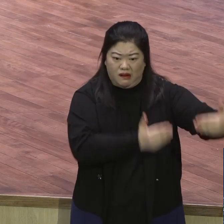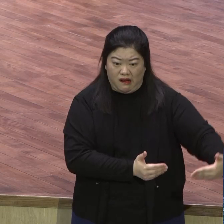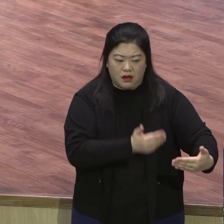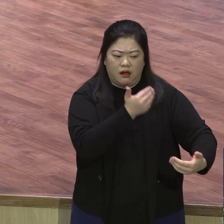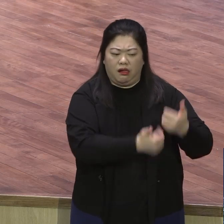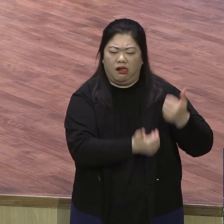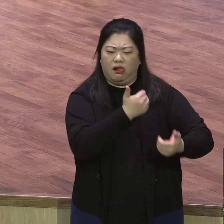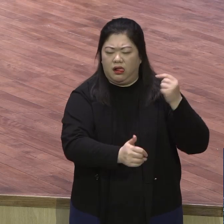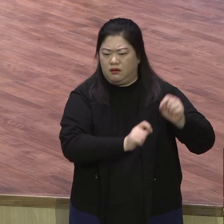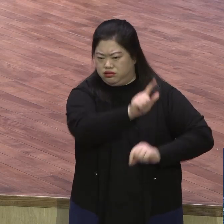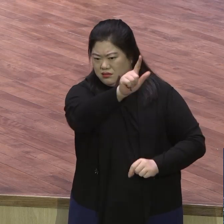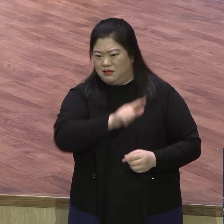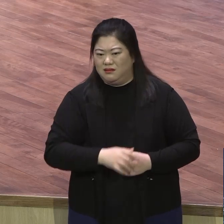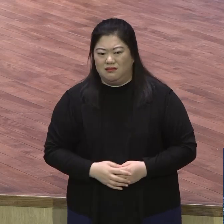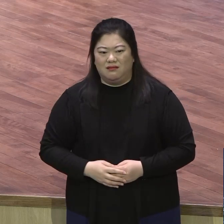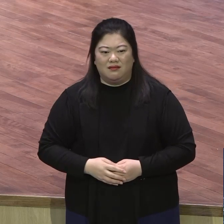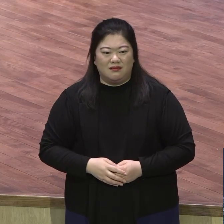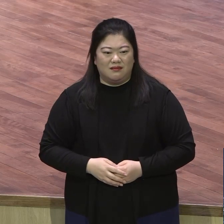끊어져